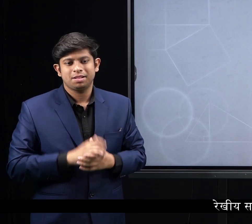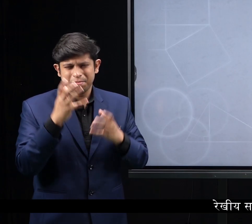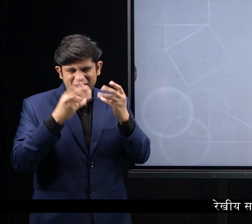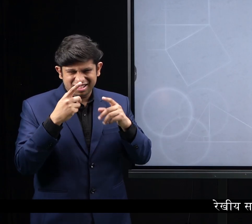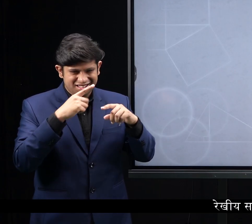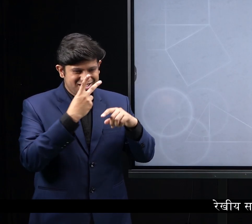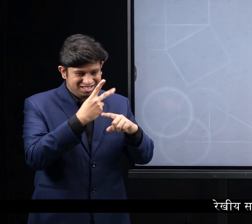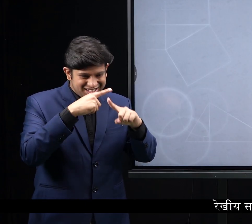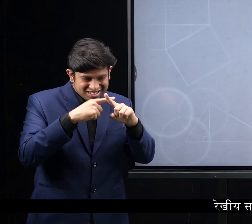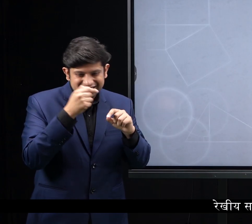रेखीय समीकरणे,